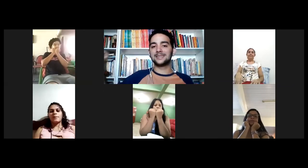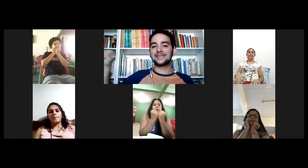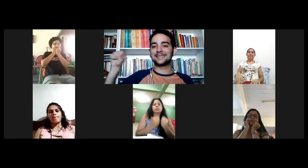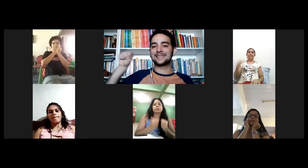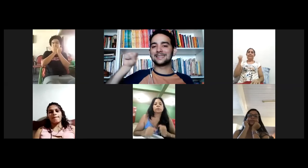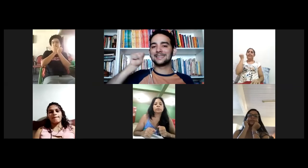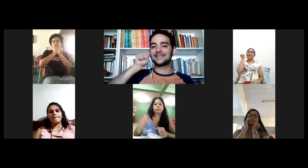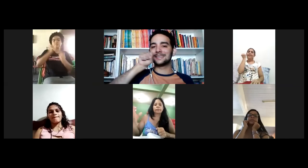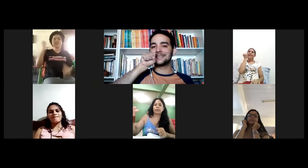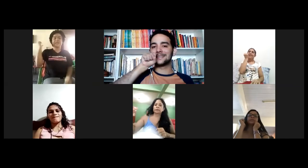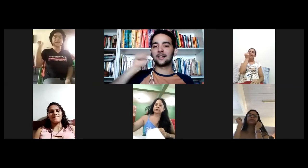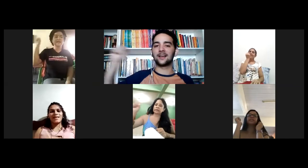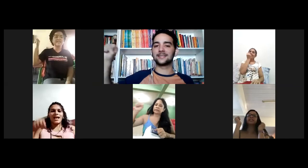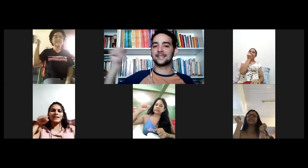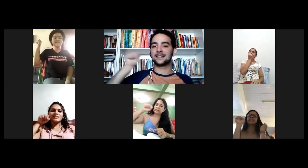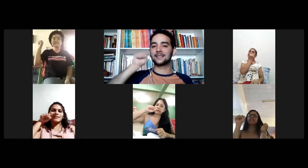cenoura,